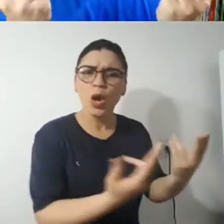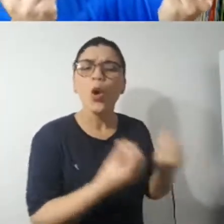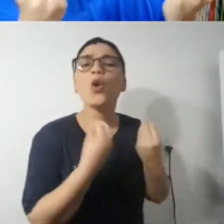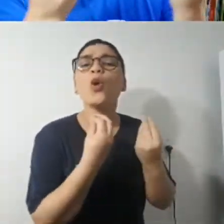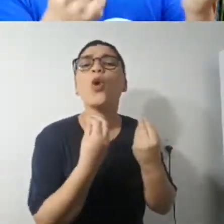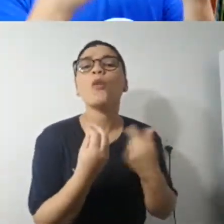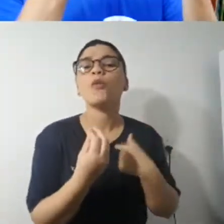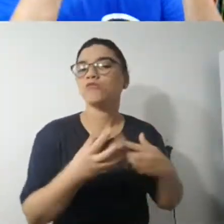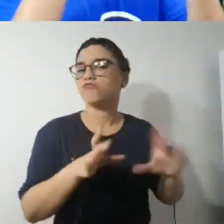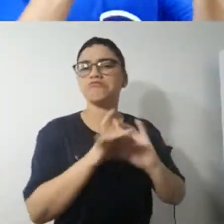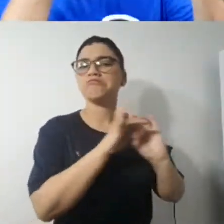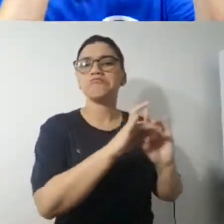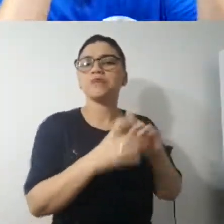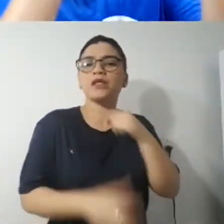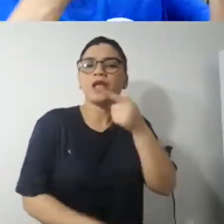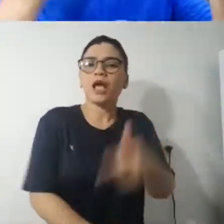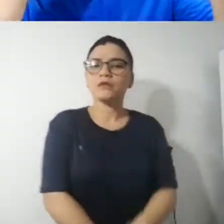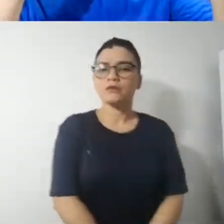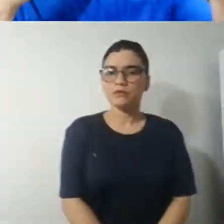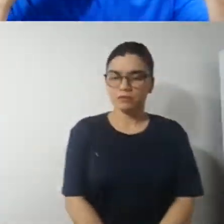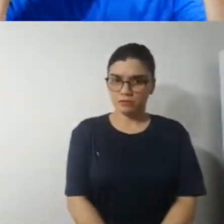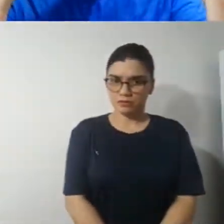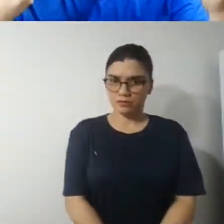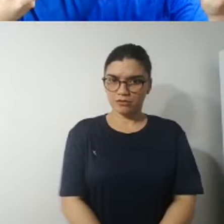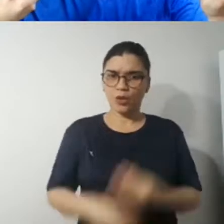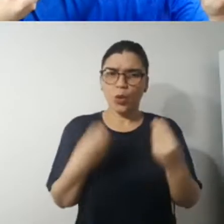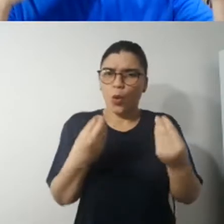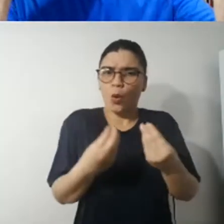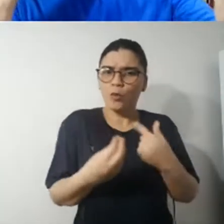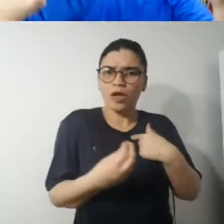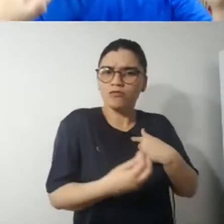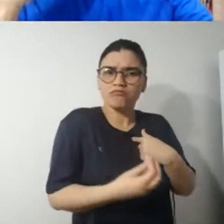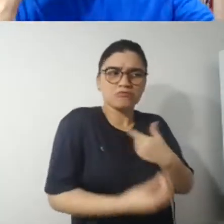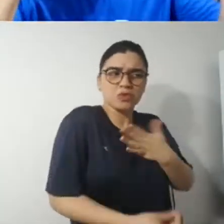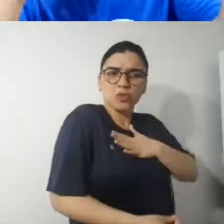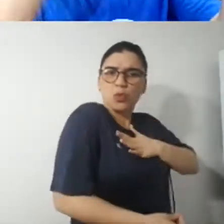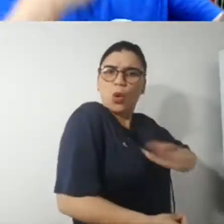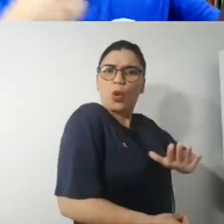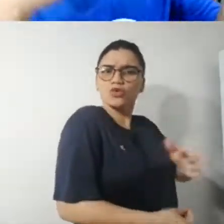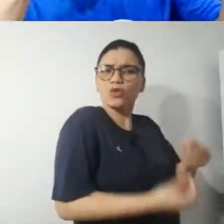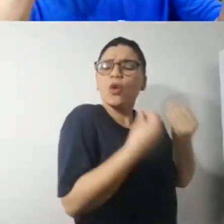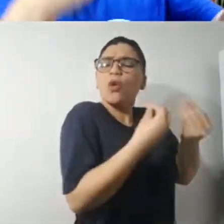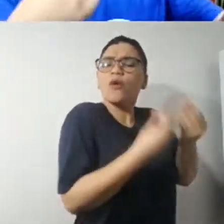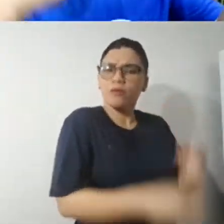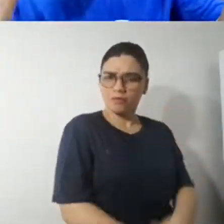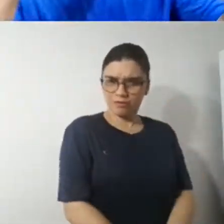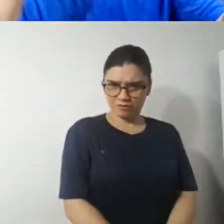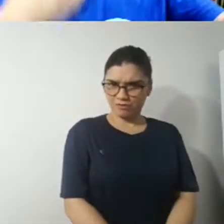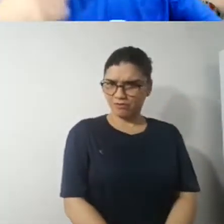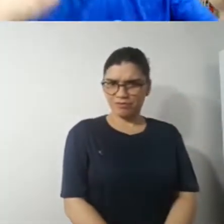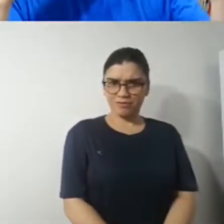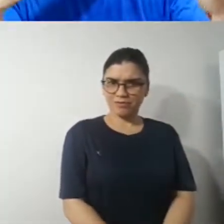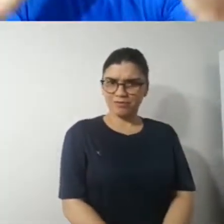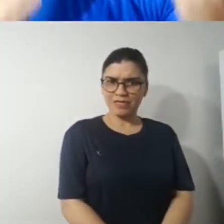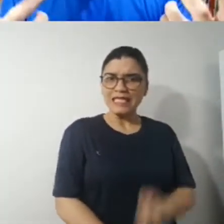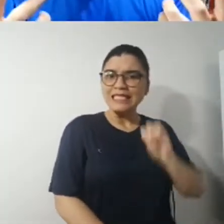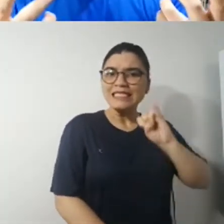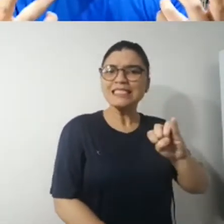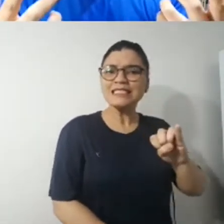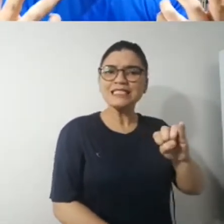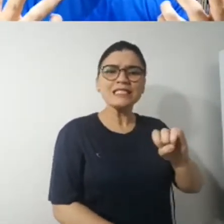eu. Como é que eu não posso ter nenhuma afinidade com alguém que tem o mesmo DNA espiritual que eu tenho?